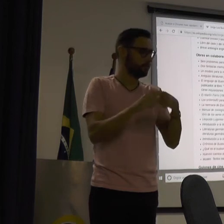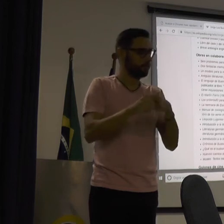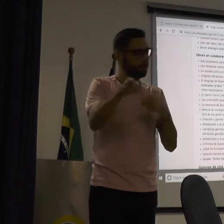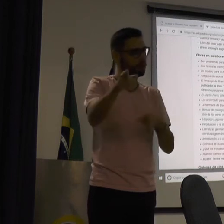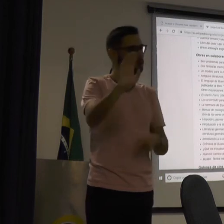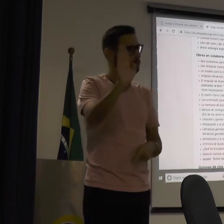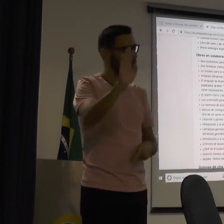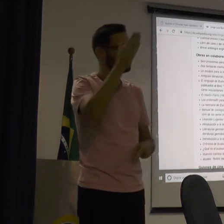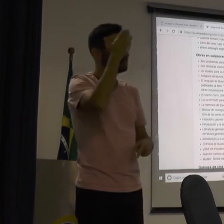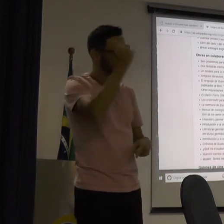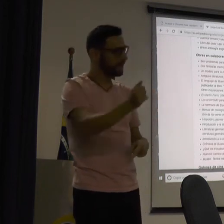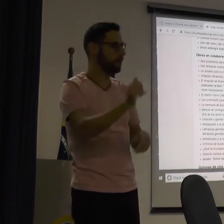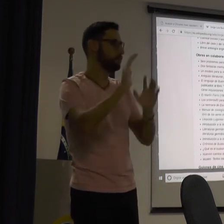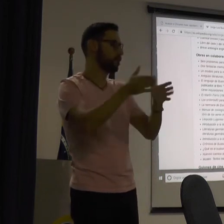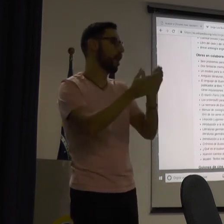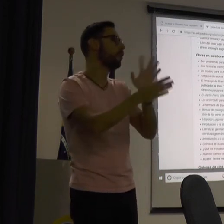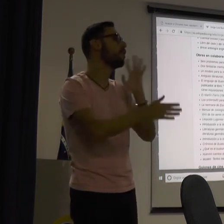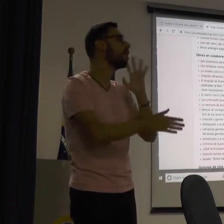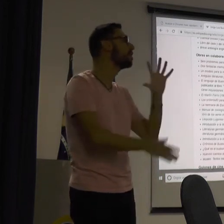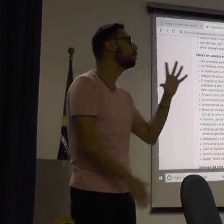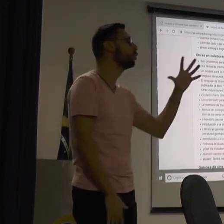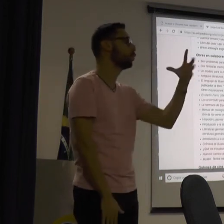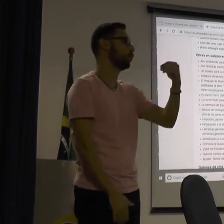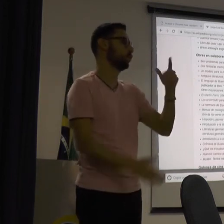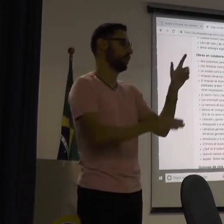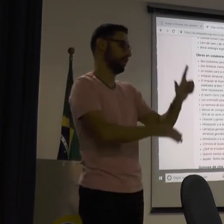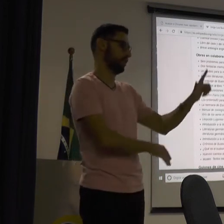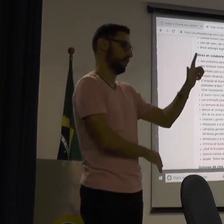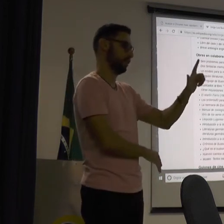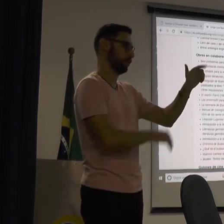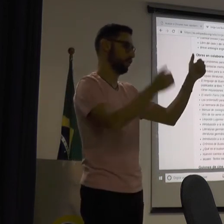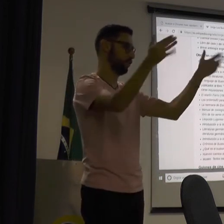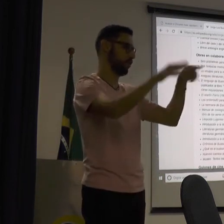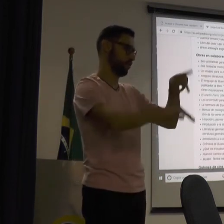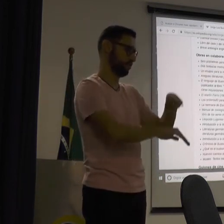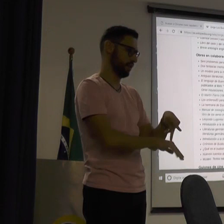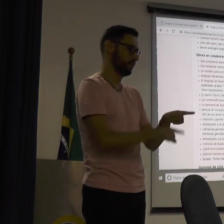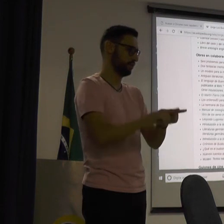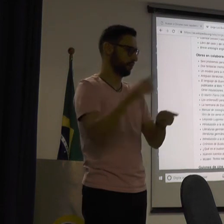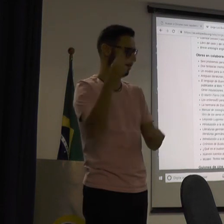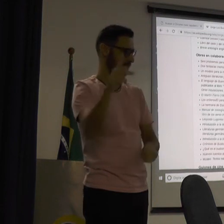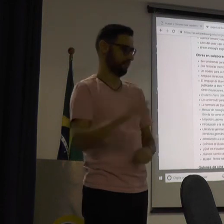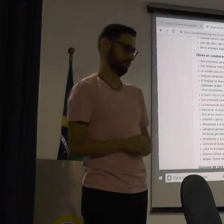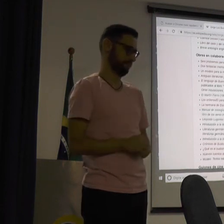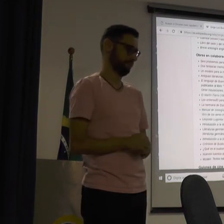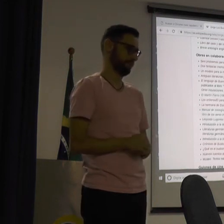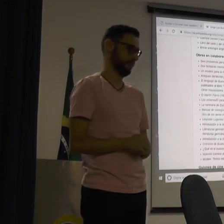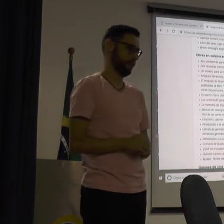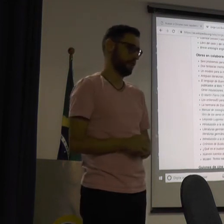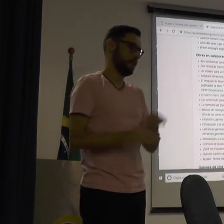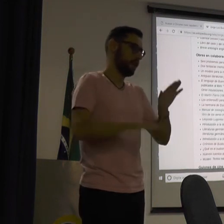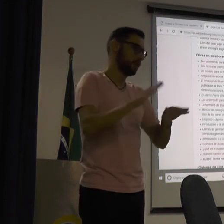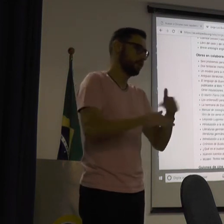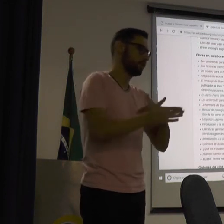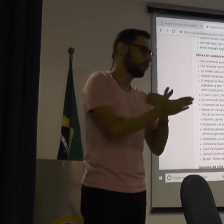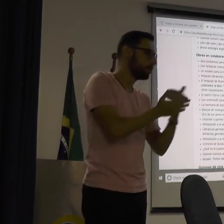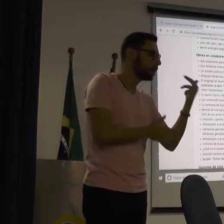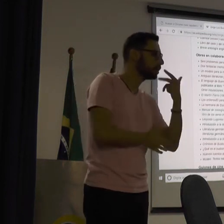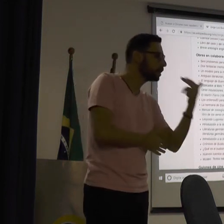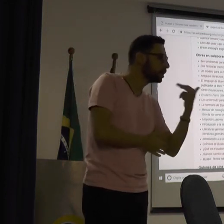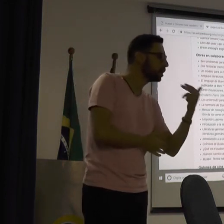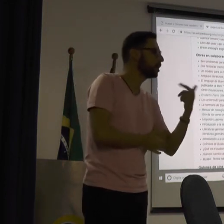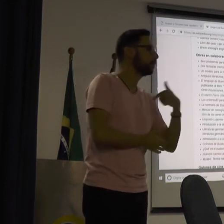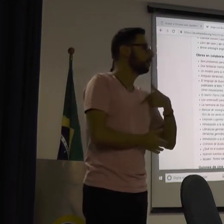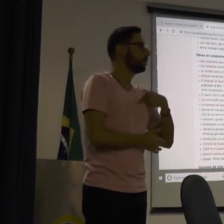aprendeu a língua estrangeira, mas ele não usou o francês, como em geral a gente usa, né? Eu sei uma língua estrangeira, então eu